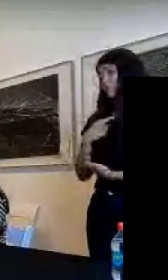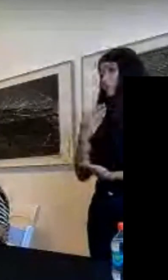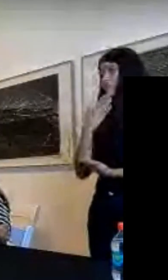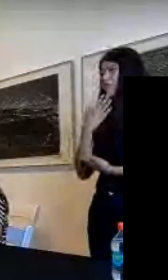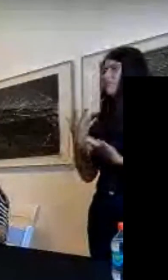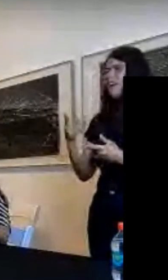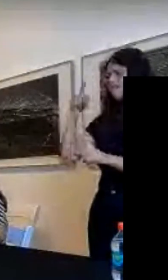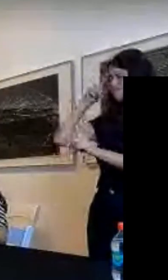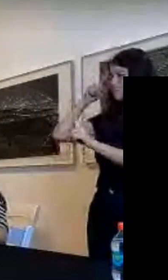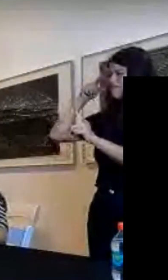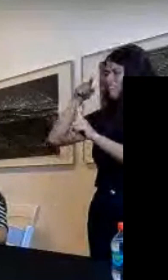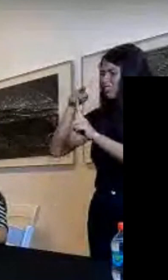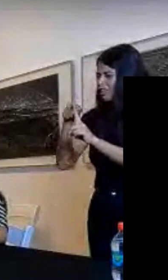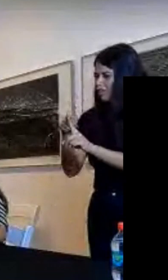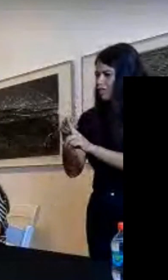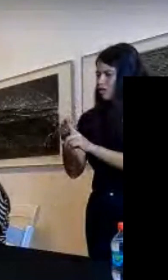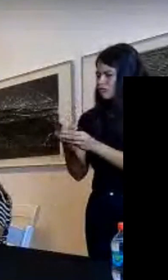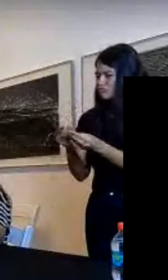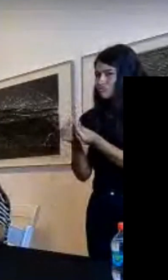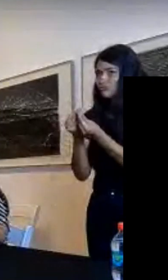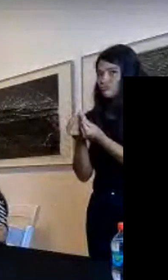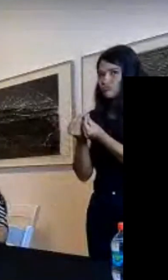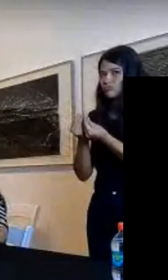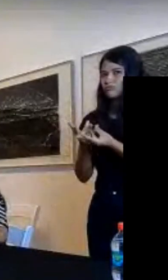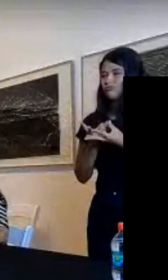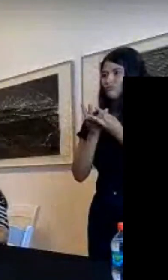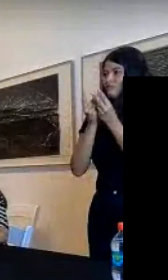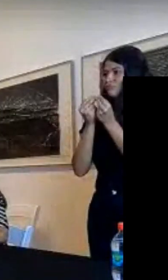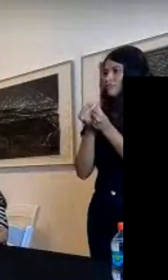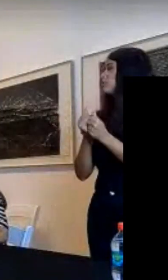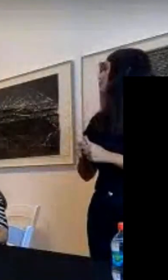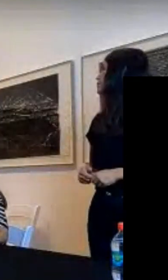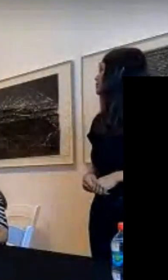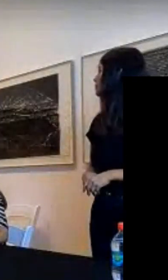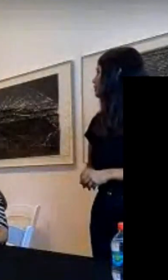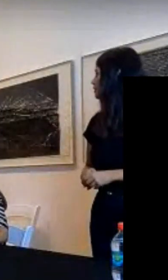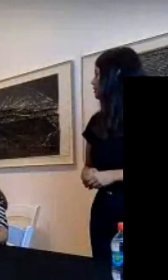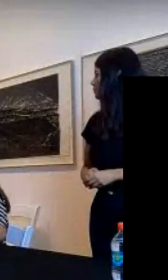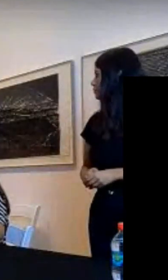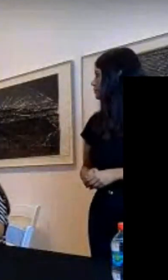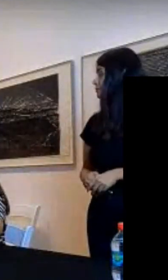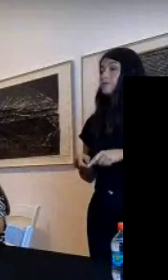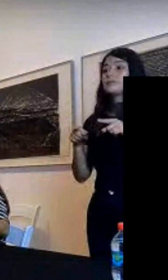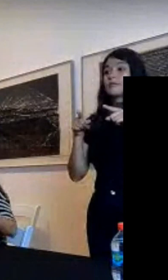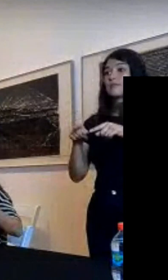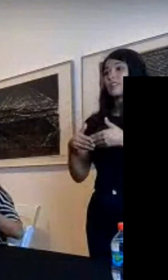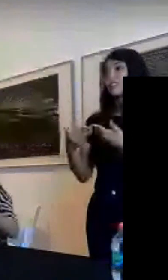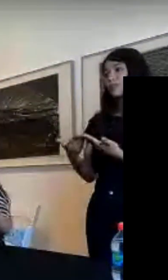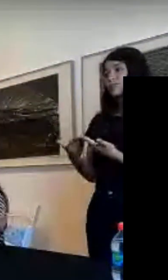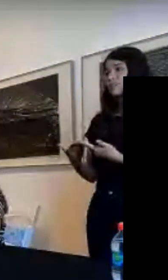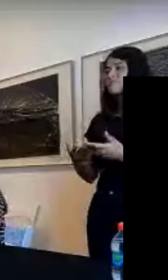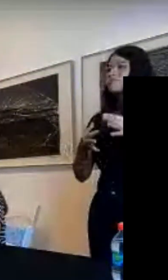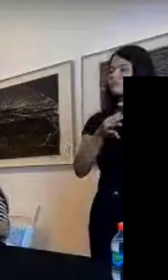darle sentido y cuerpo a lo que siempre estaba escrito en nuestros artículos. De esa manera entonces empezó este